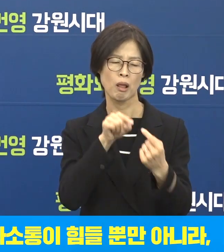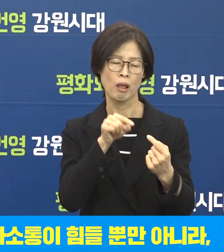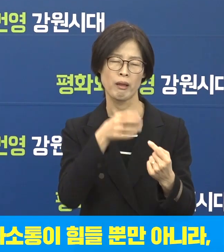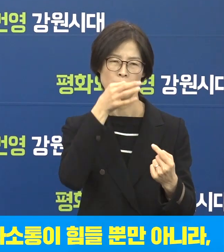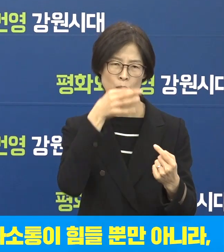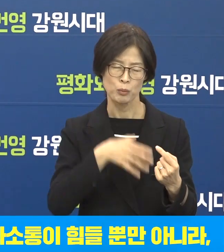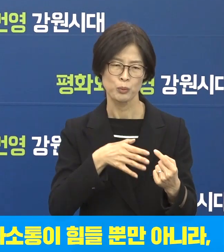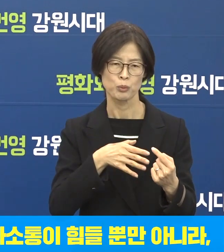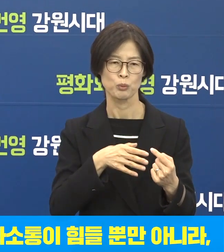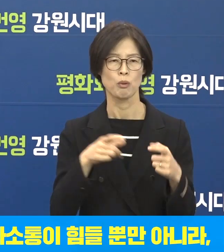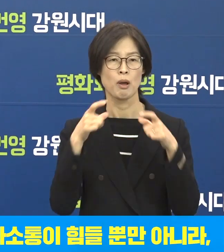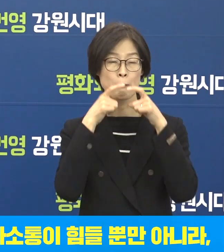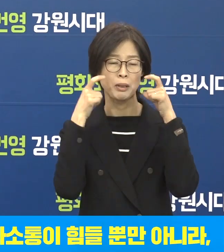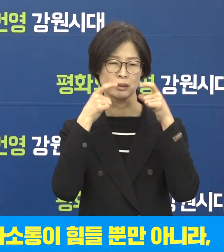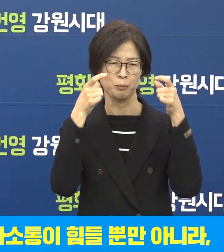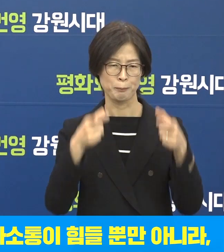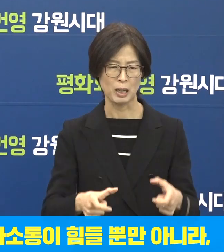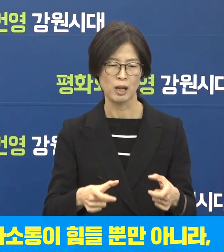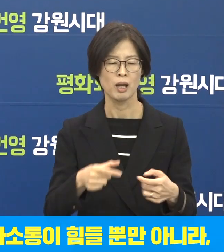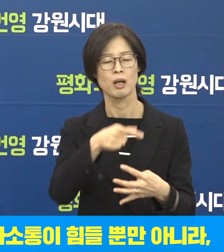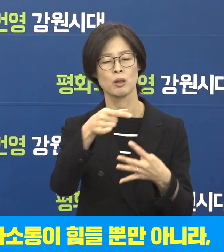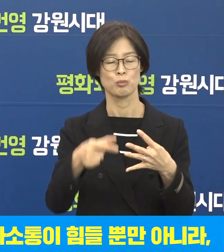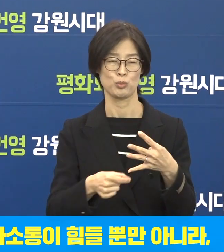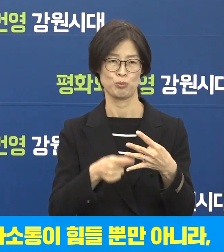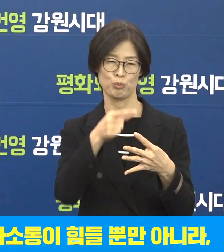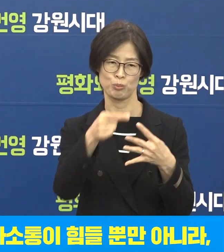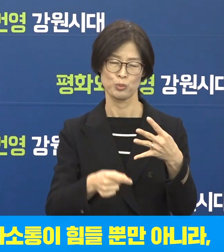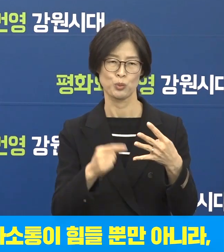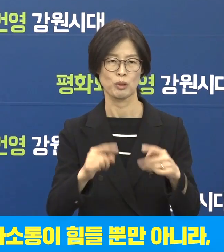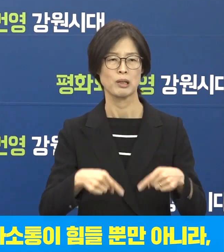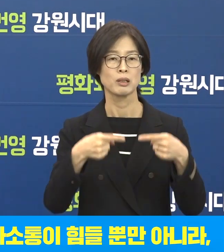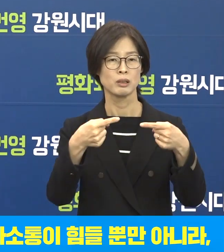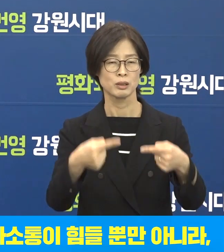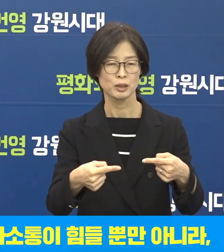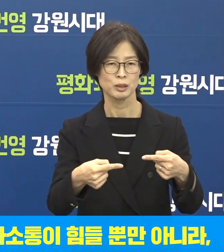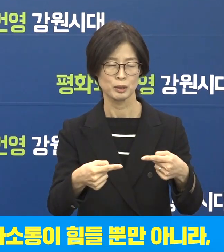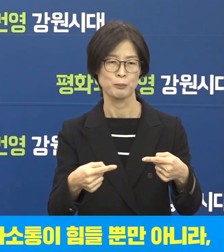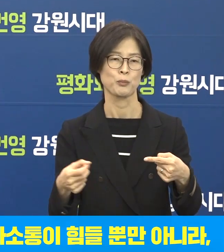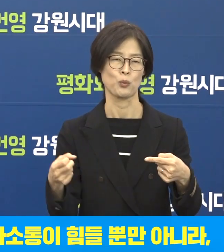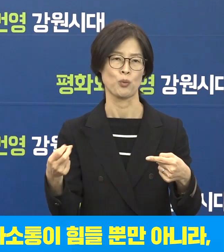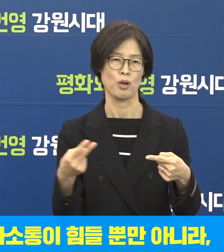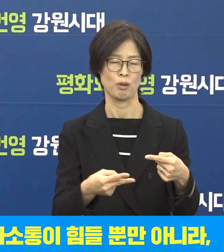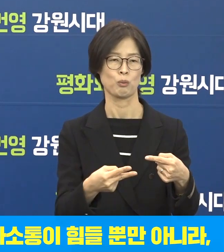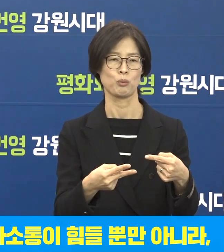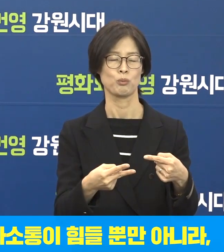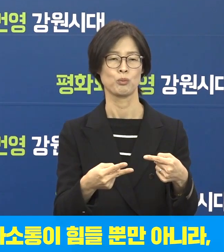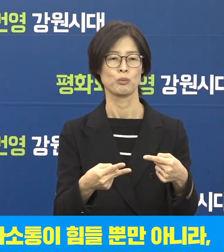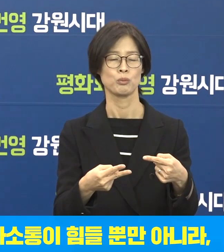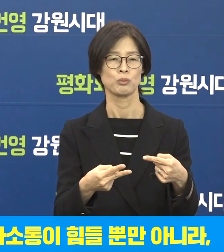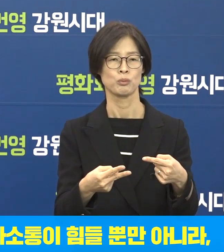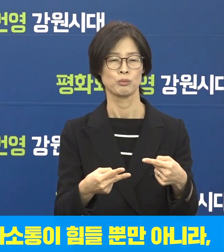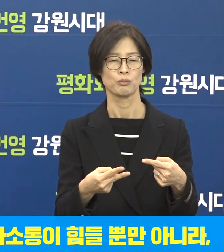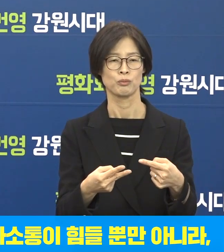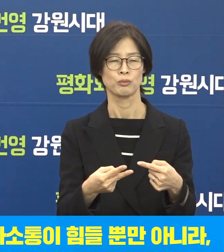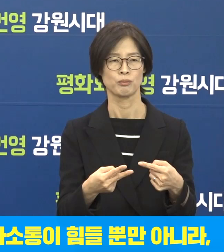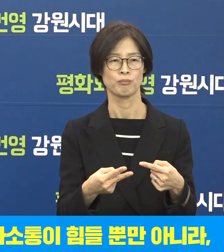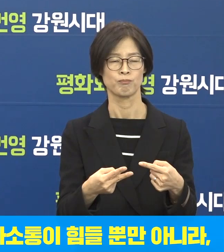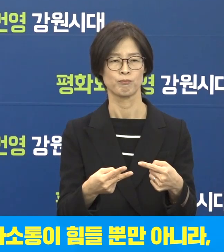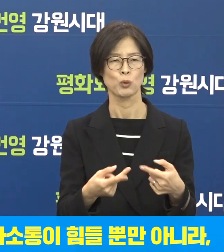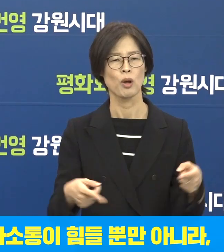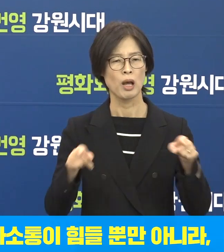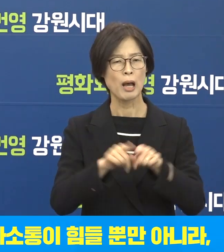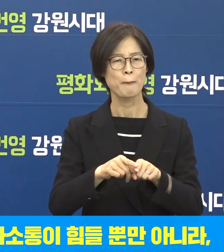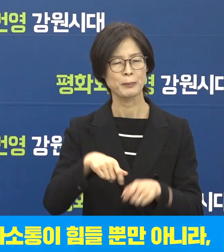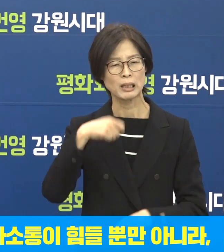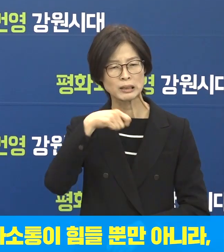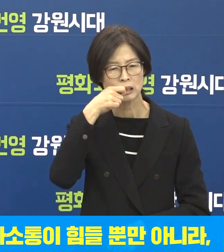의사소통이 힘들 뿐 아니라 마스크를 미착용한 상태에서 각종 프로그램에 참여하였고,